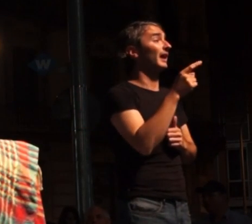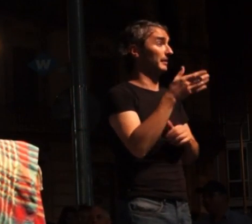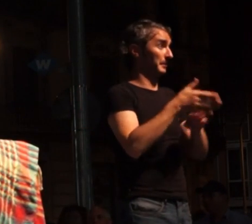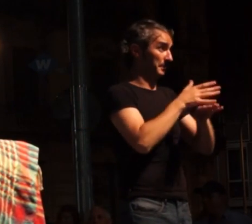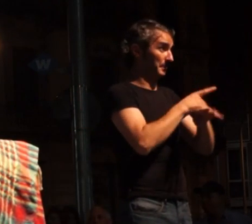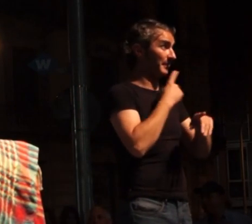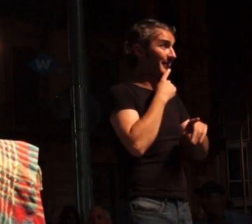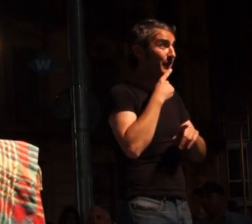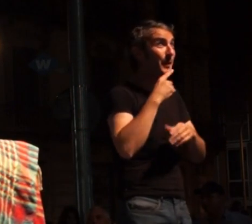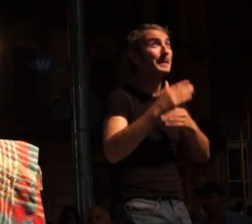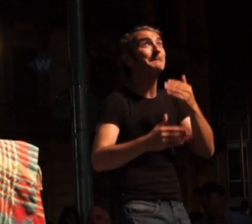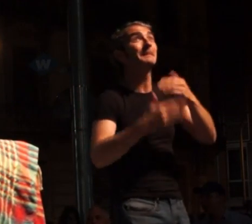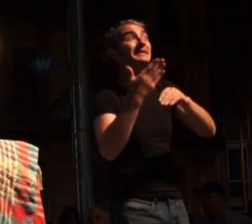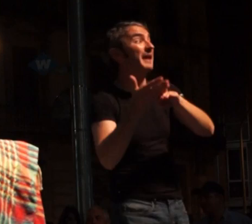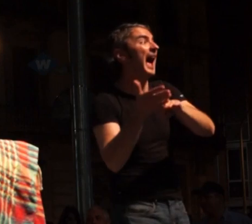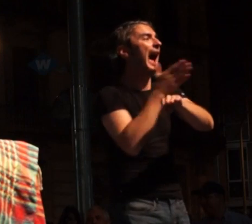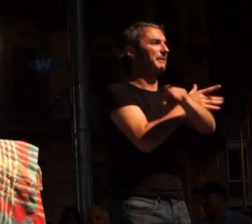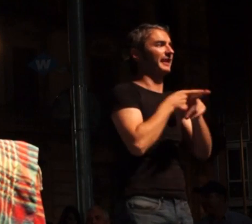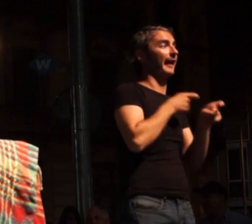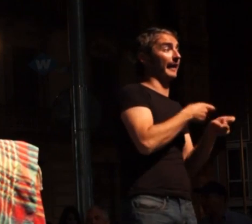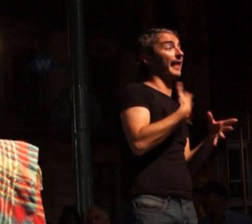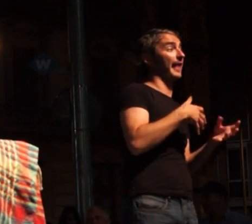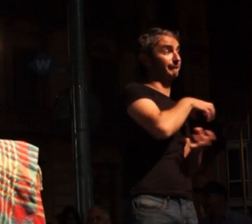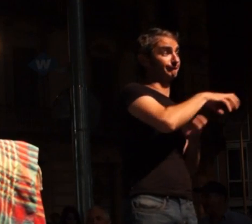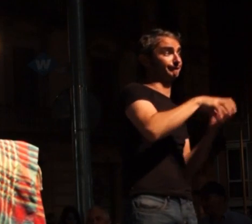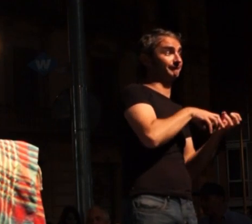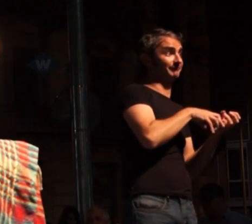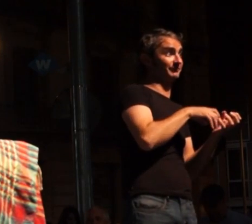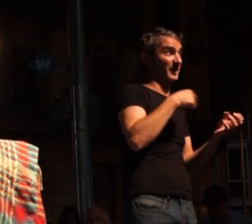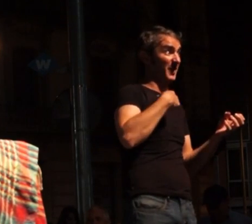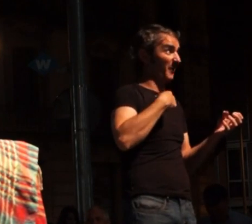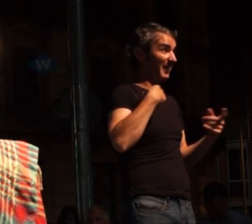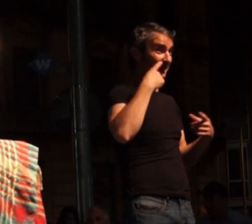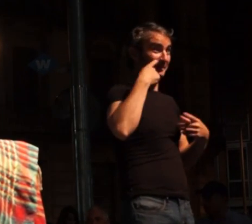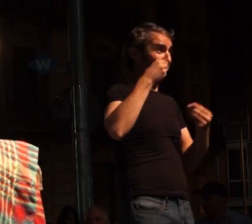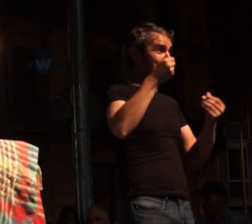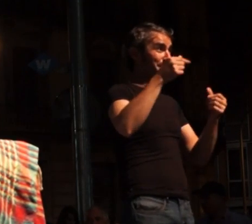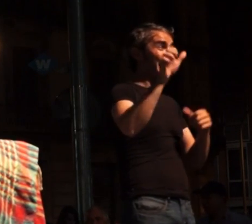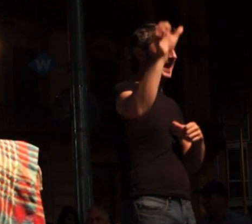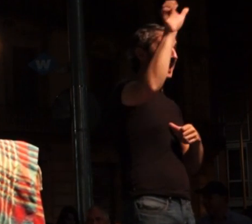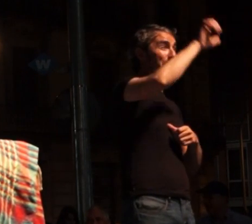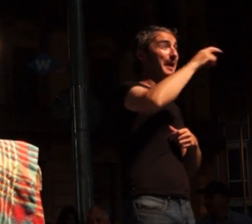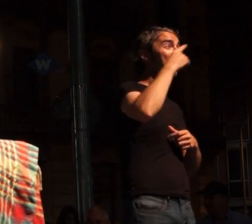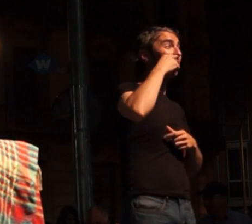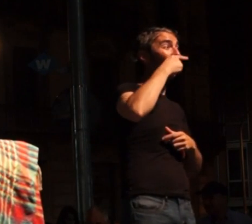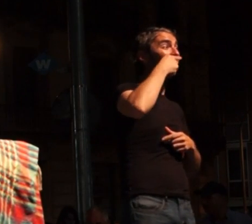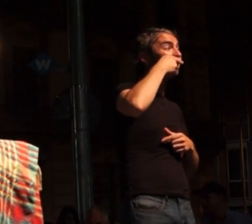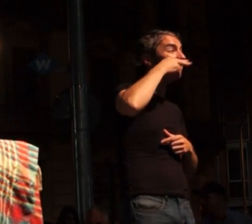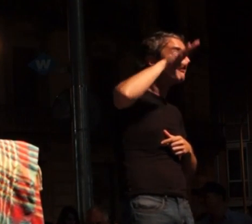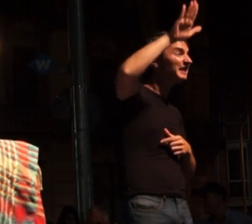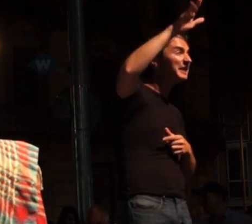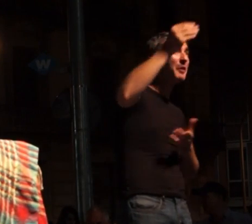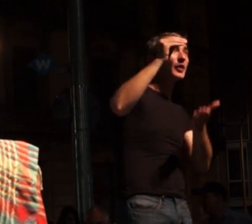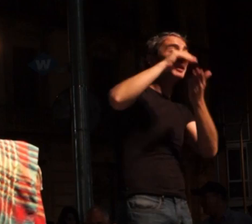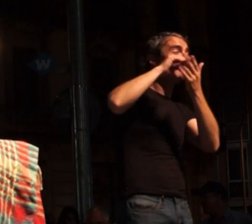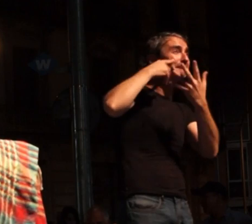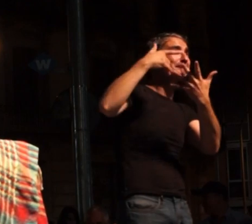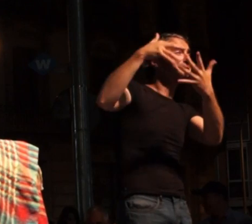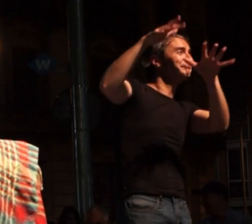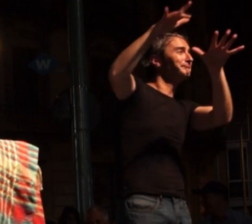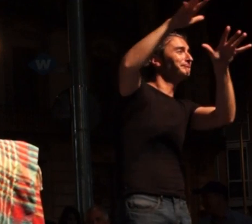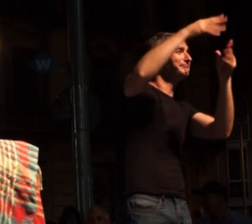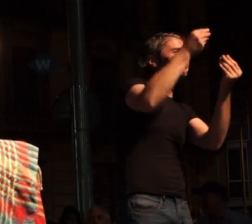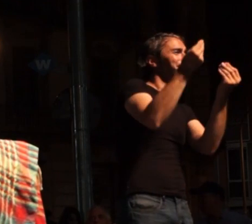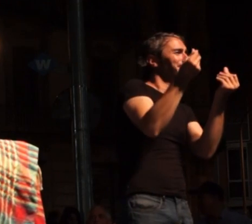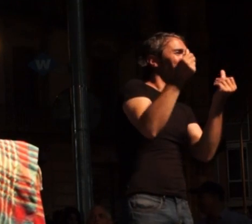ha la guerra. I ara que el fantasma del feixisme campa per Europa, no podem oblidar els